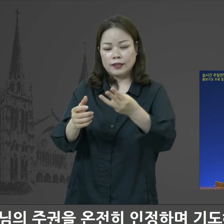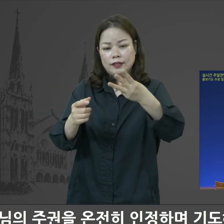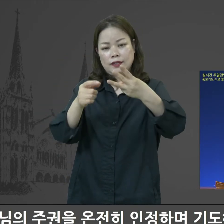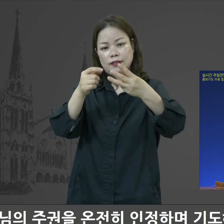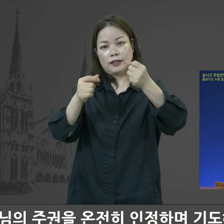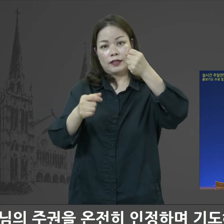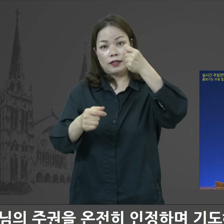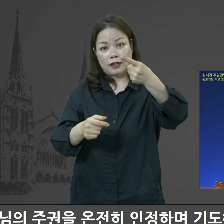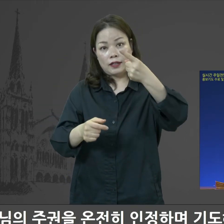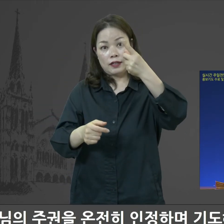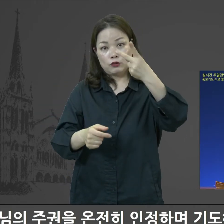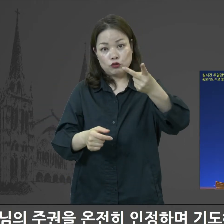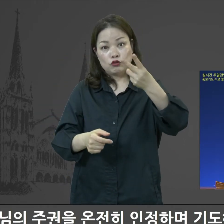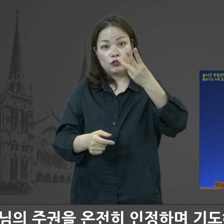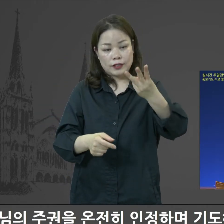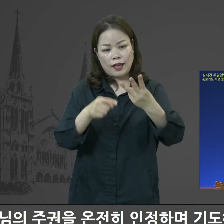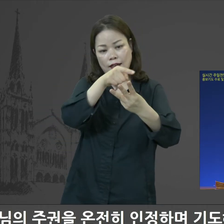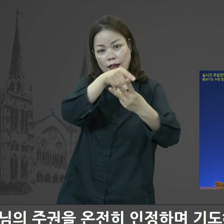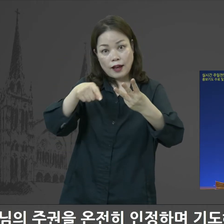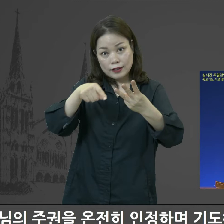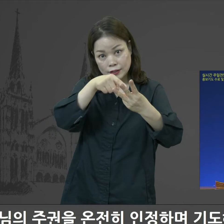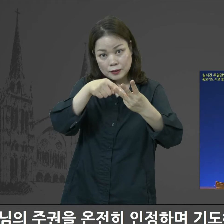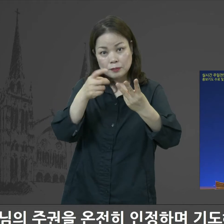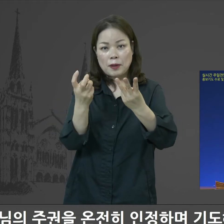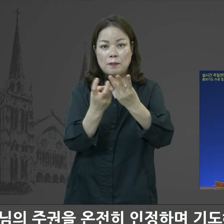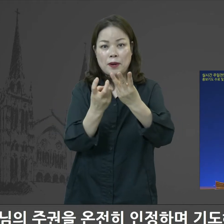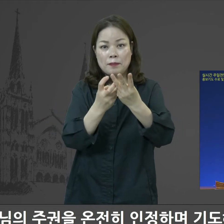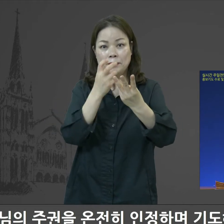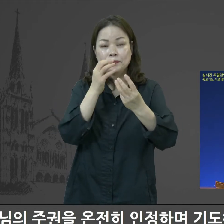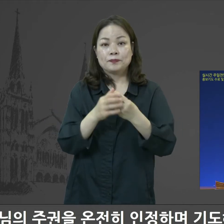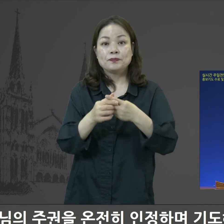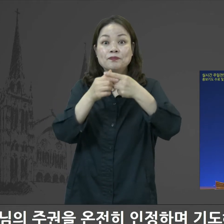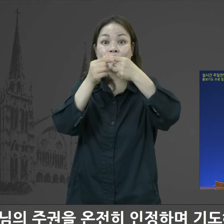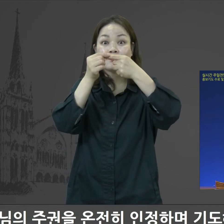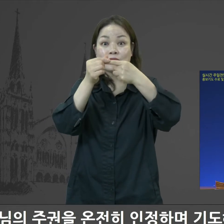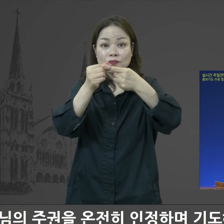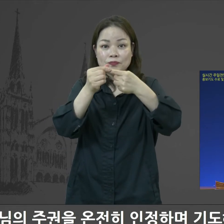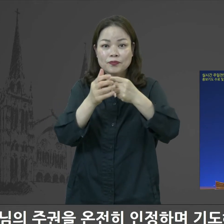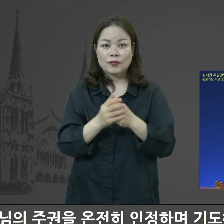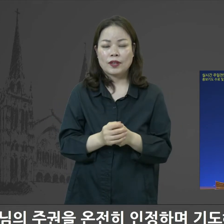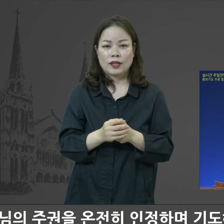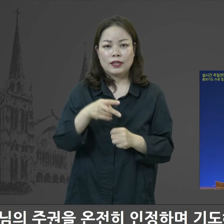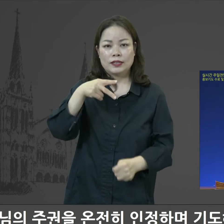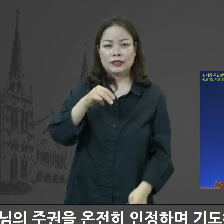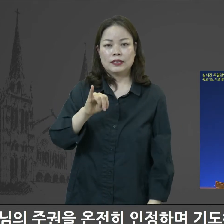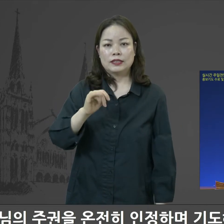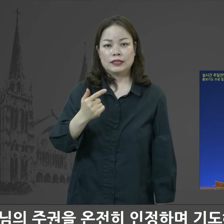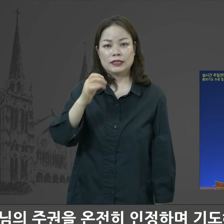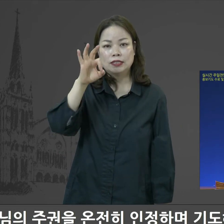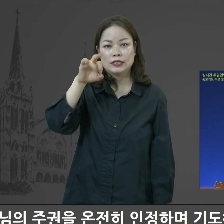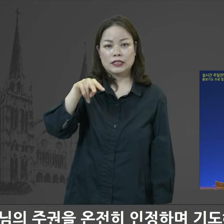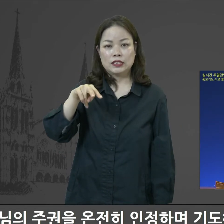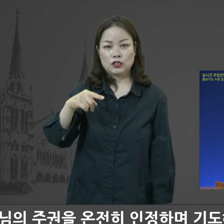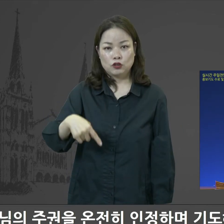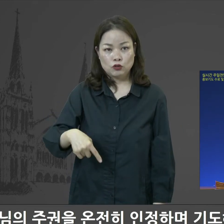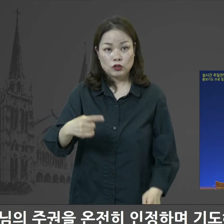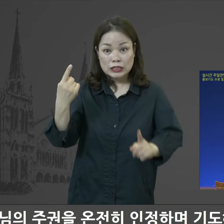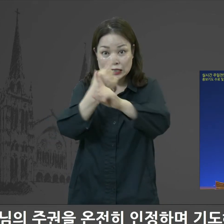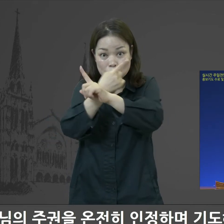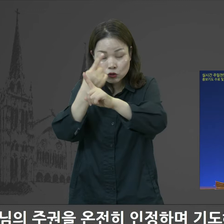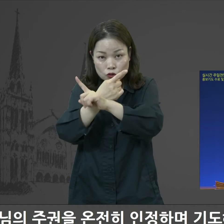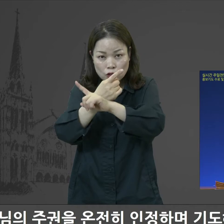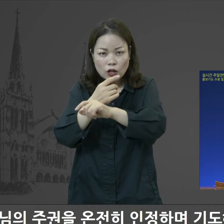3가지 방식으로 우리에게 은혜를 베푸신다고 믿습니다. 첫째는 신유의 은혜입니다. 말